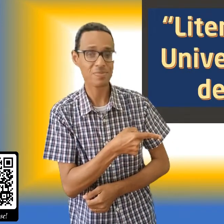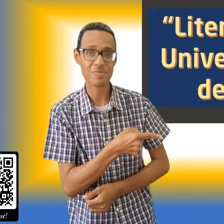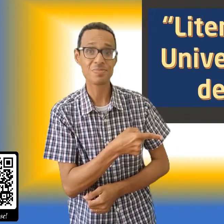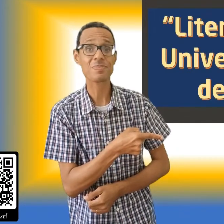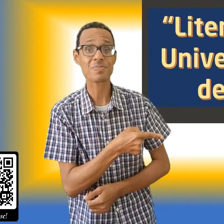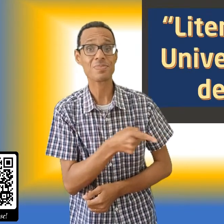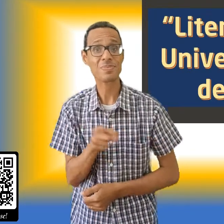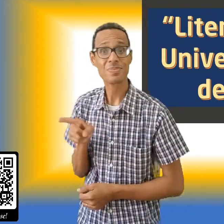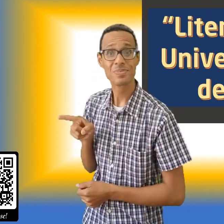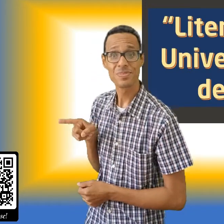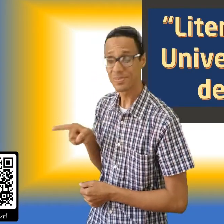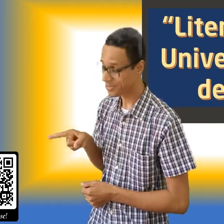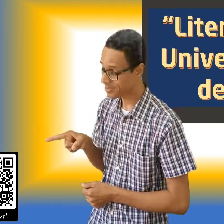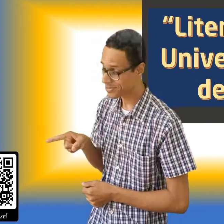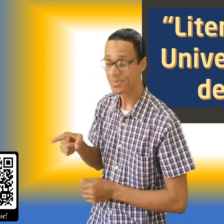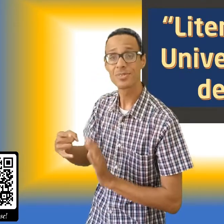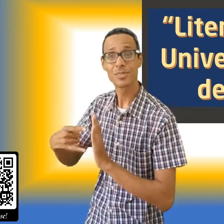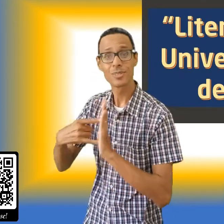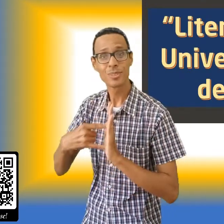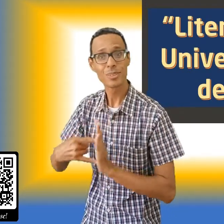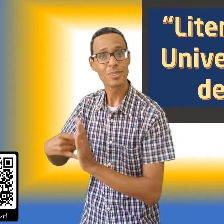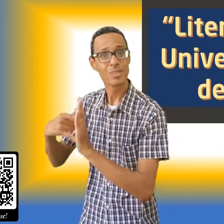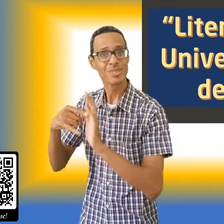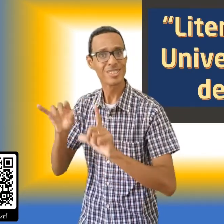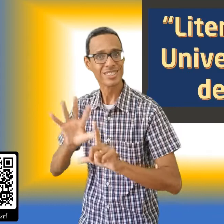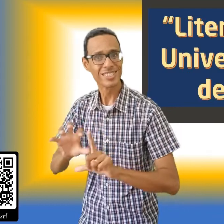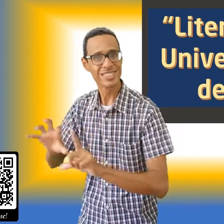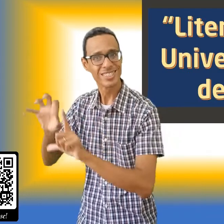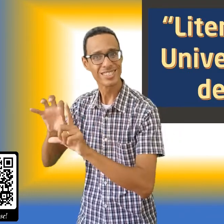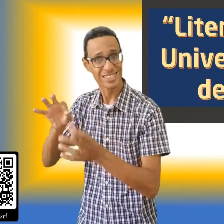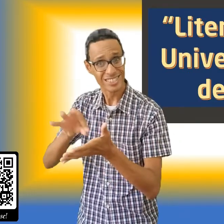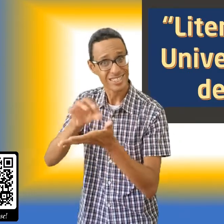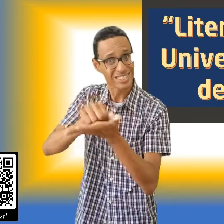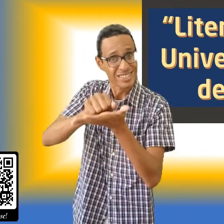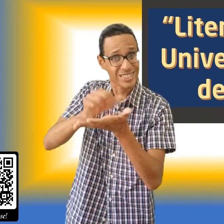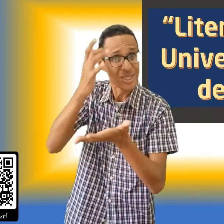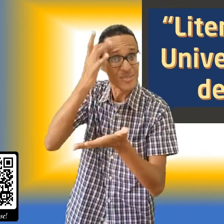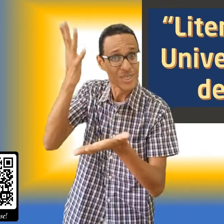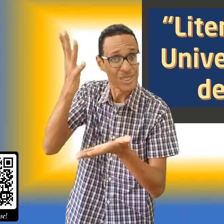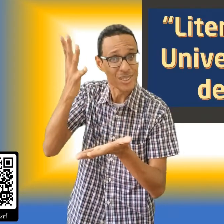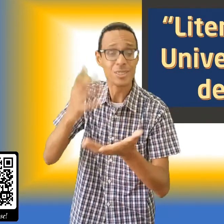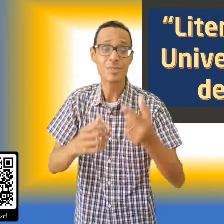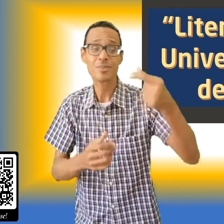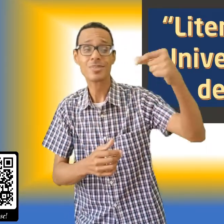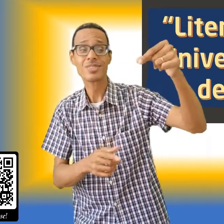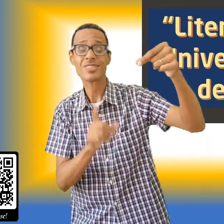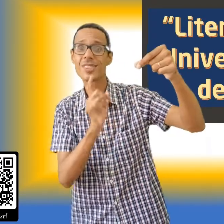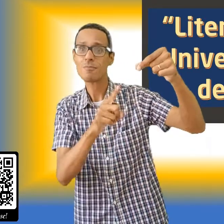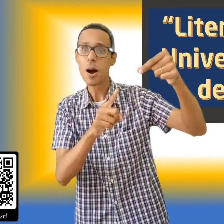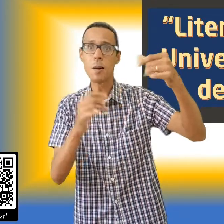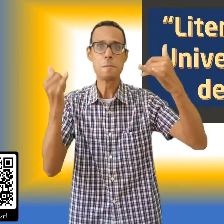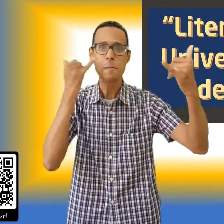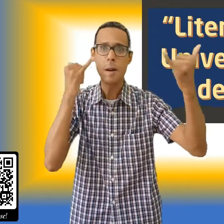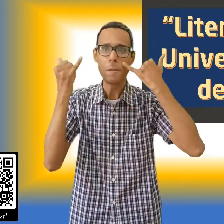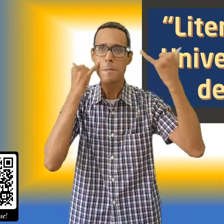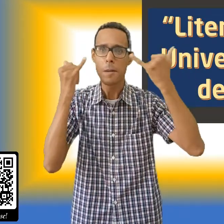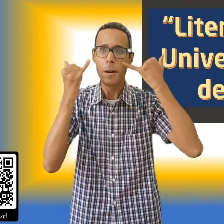clique nessa bandeirinha aqui no cantinho ou faça a leitura do QR Code para se inscrever. Ative o sininho de